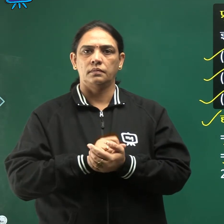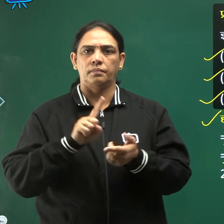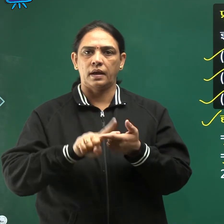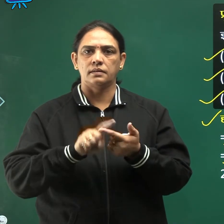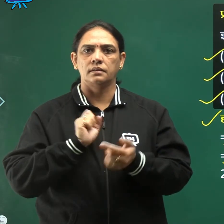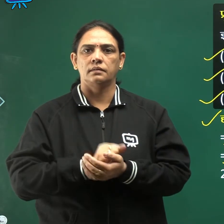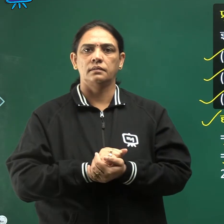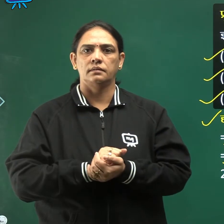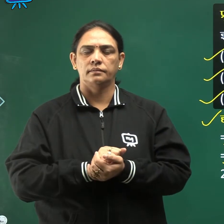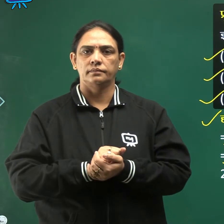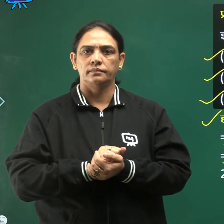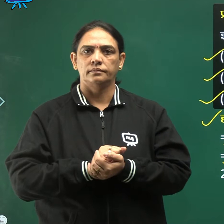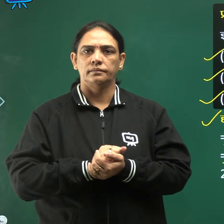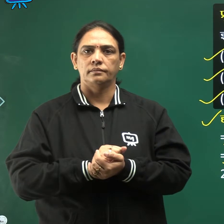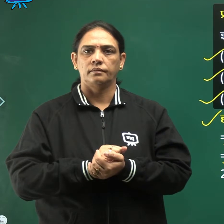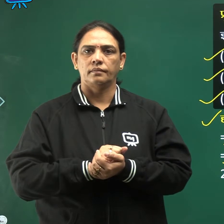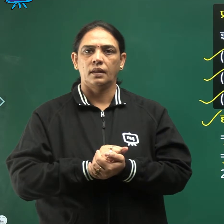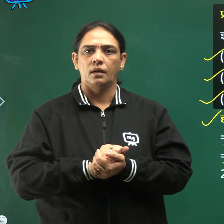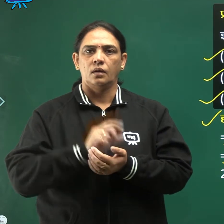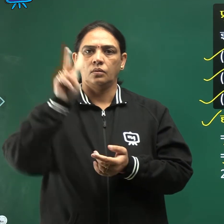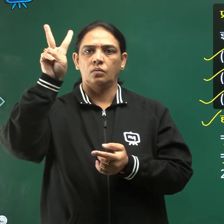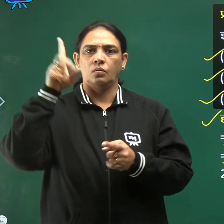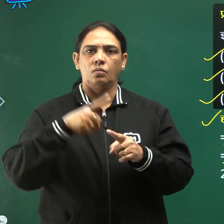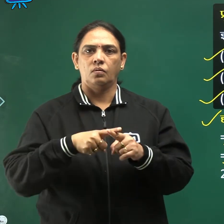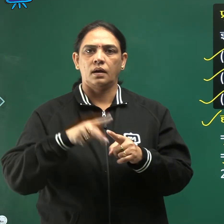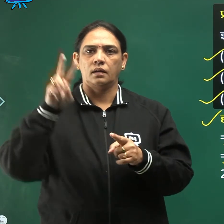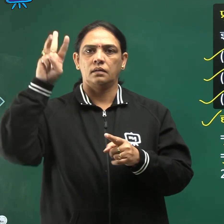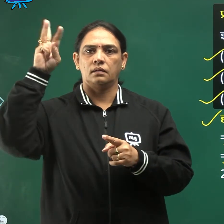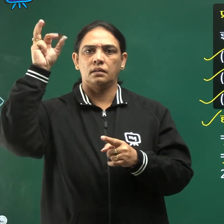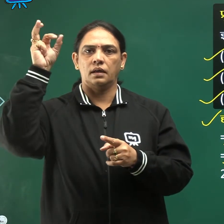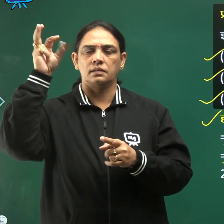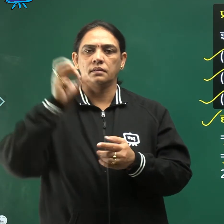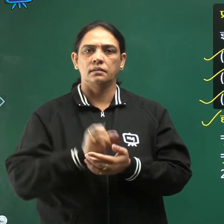प्लस 2 गुणा 30